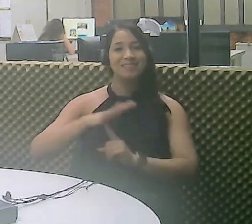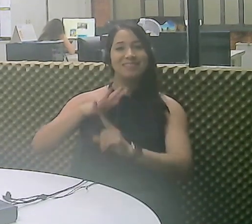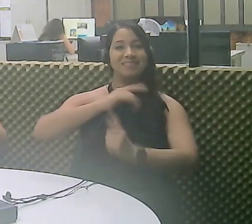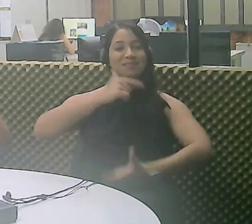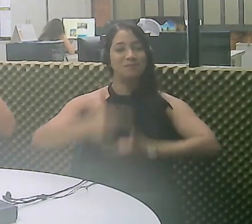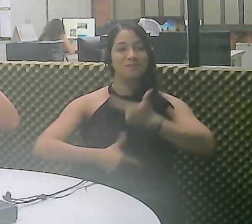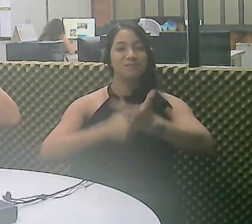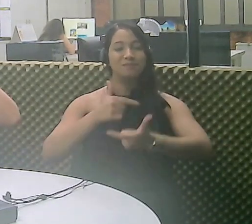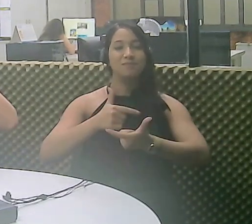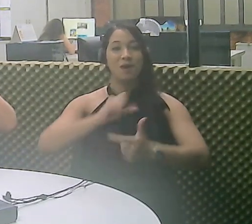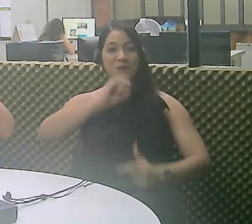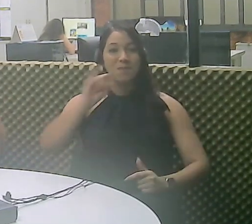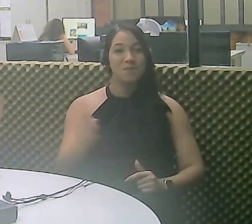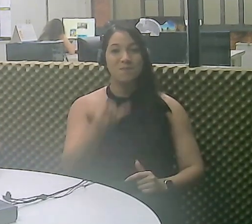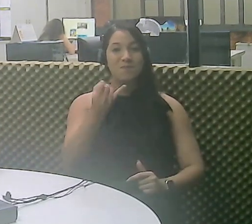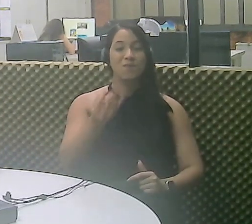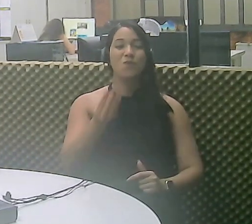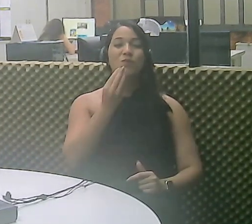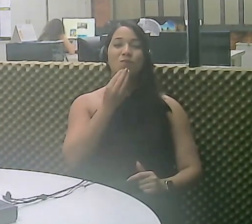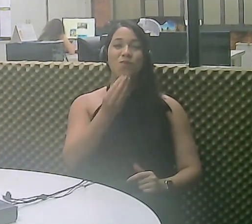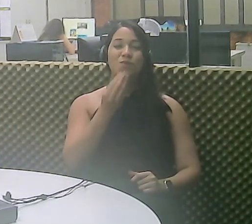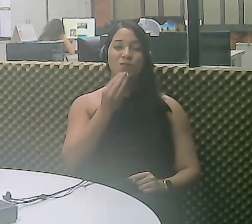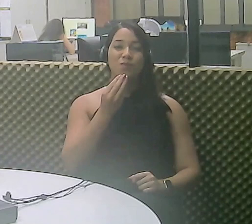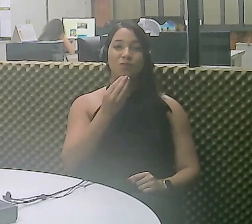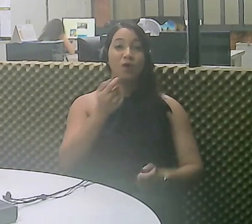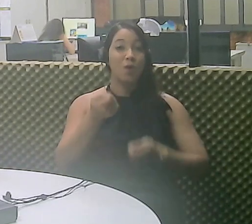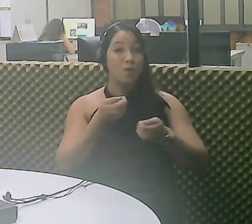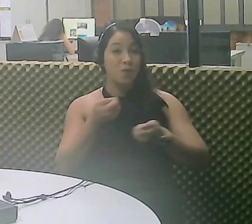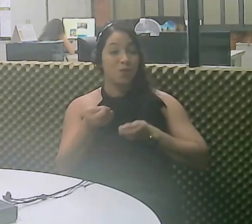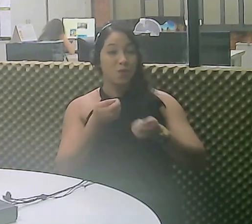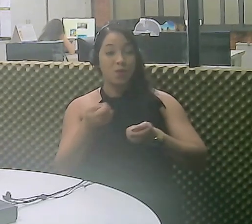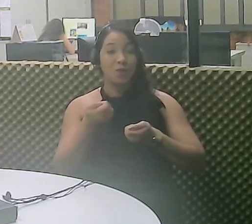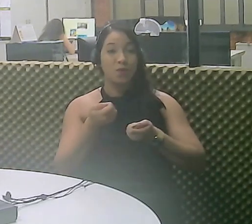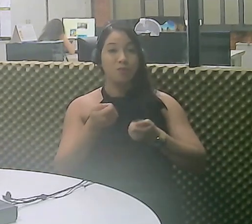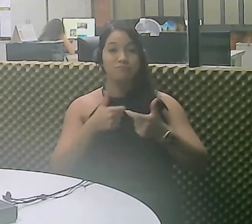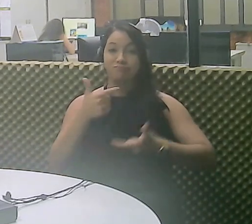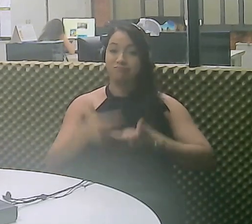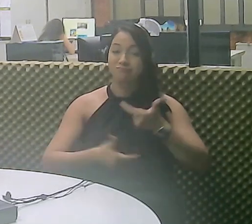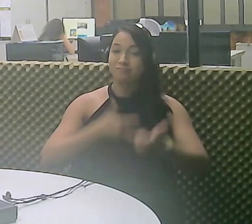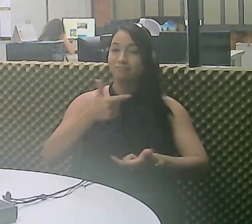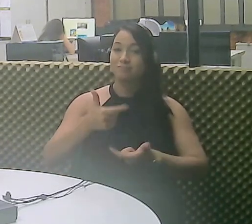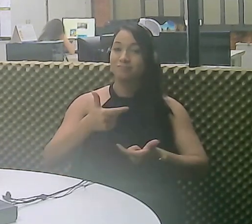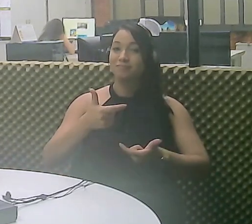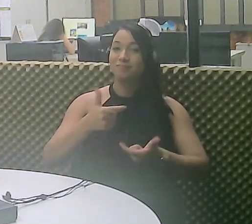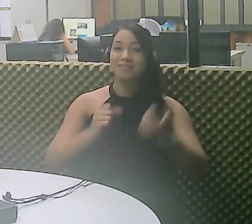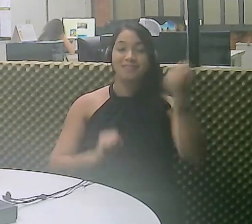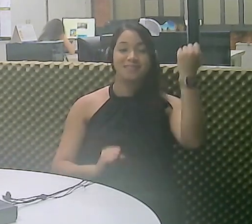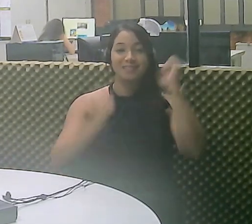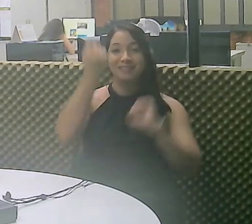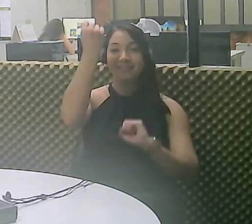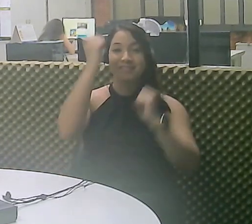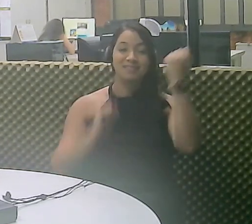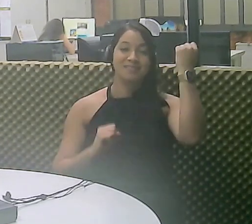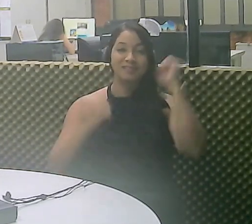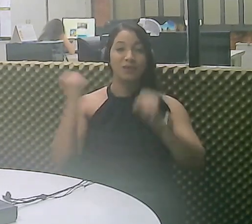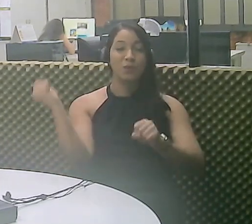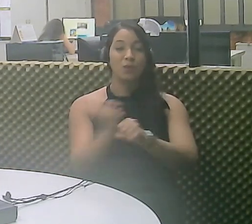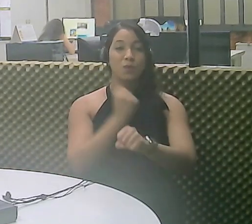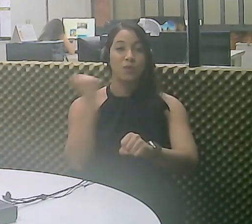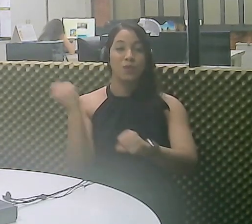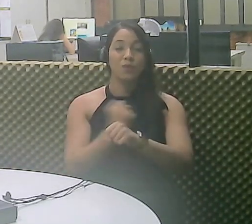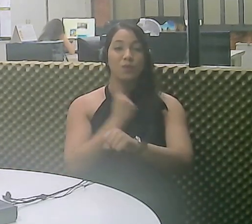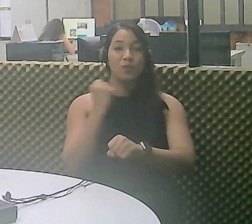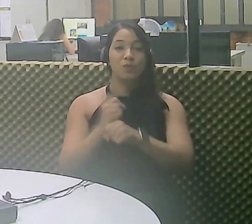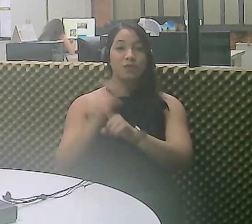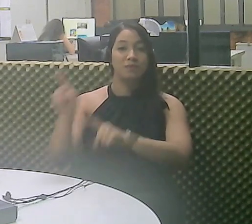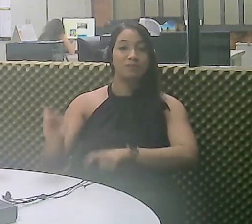de empregos e aproveita a chance. No comércio, em serviços, na indústria, na construção,